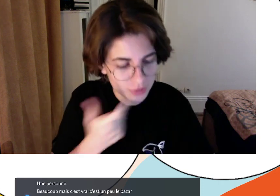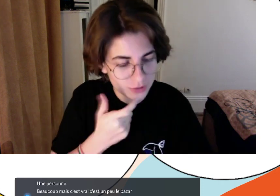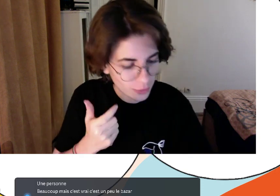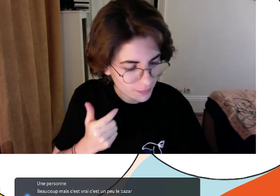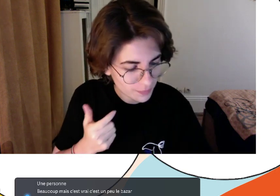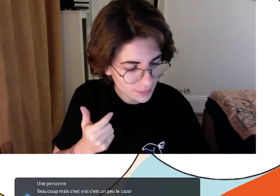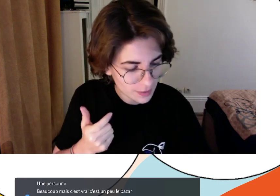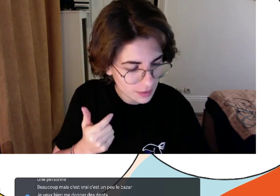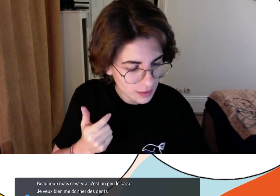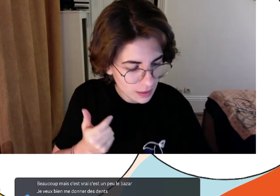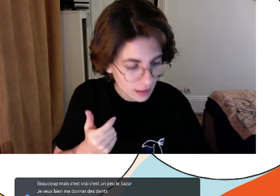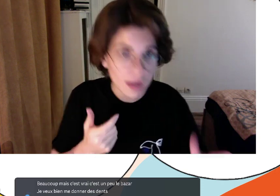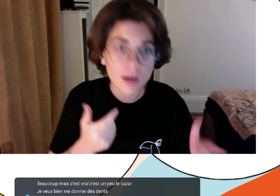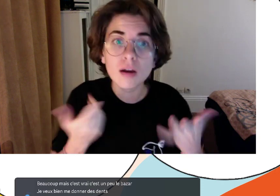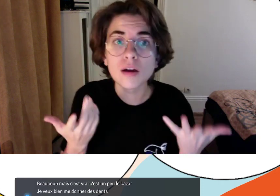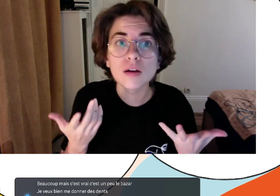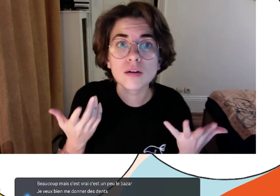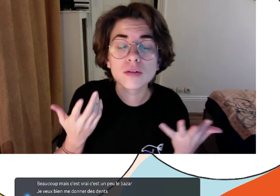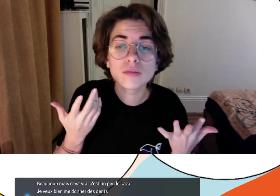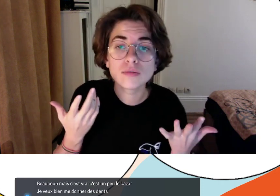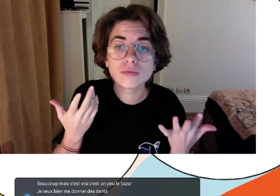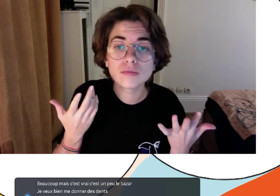Non, je rigole.